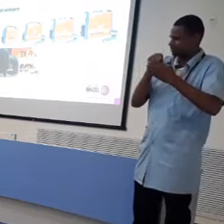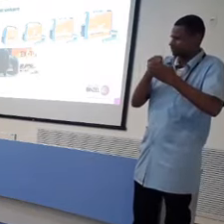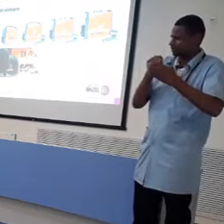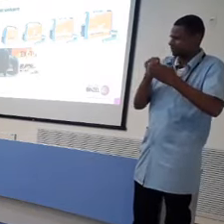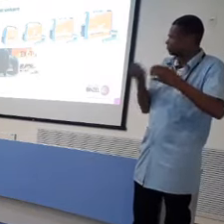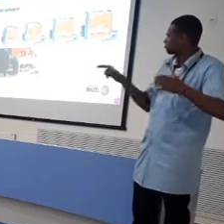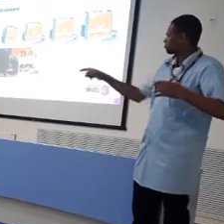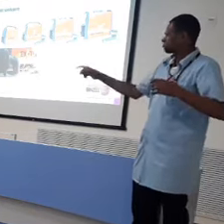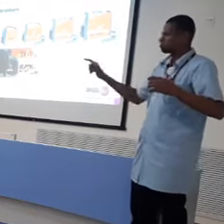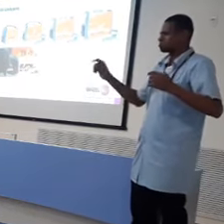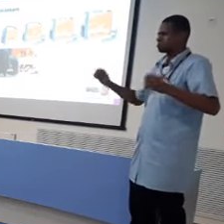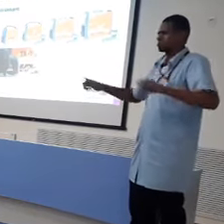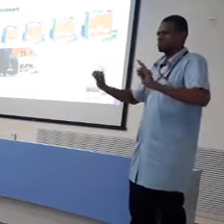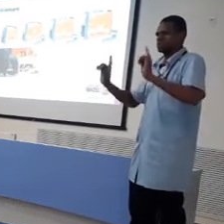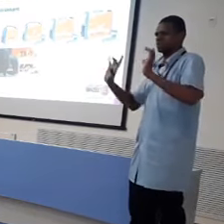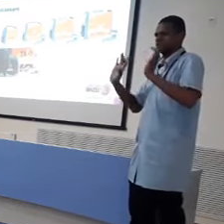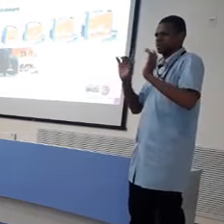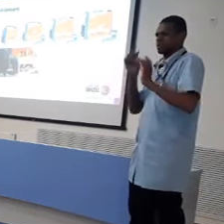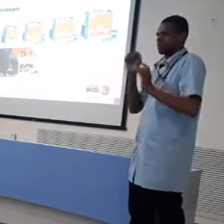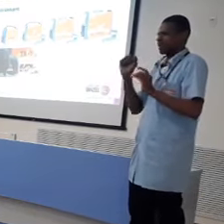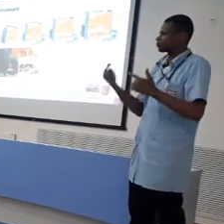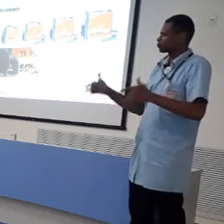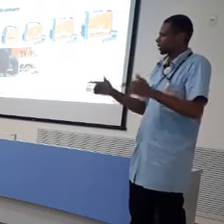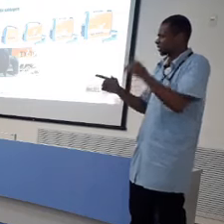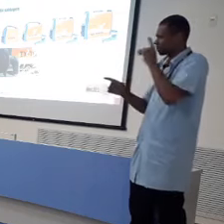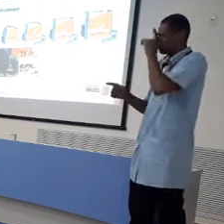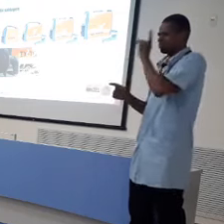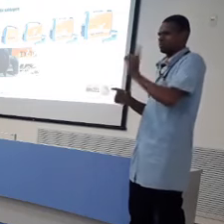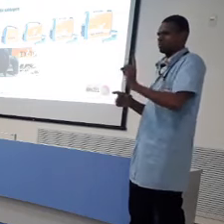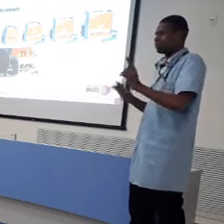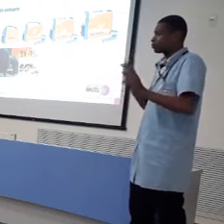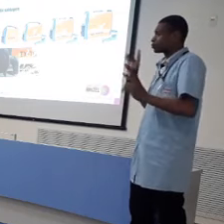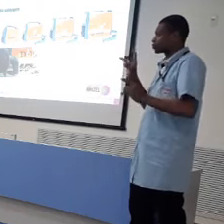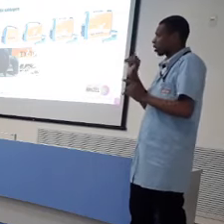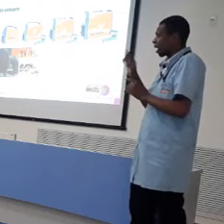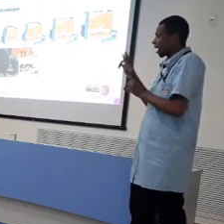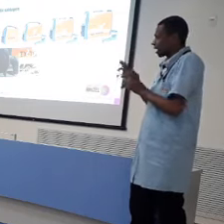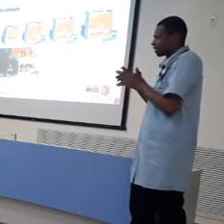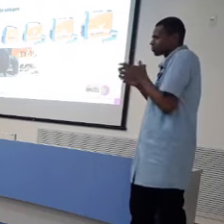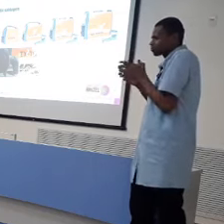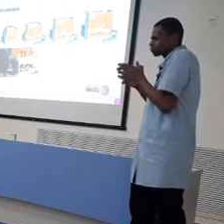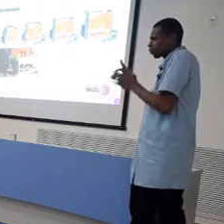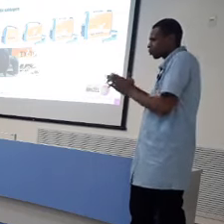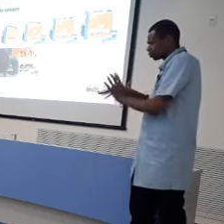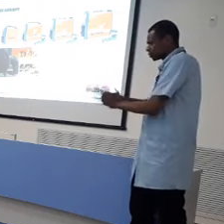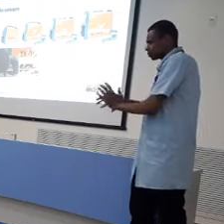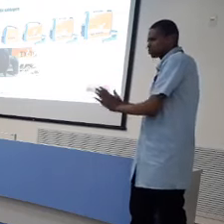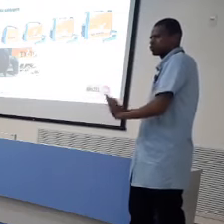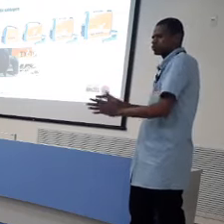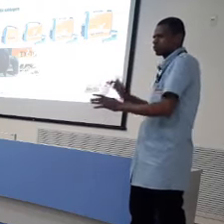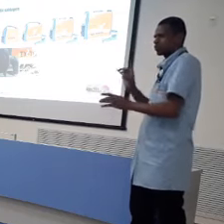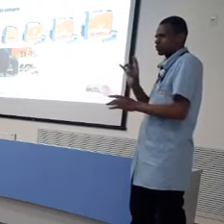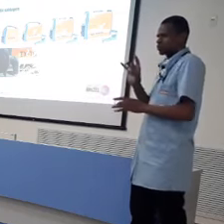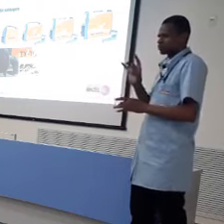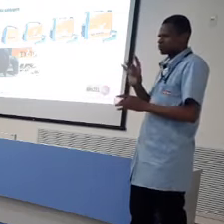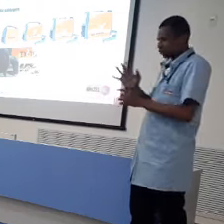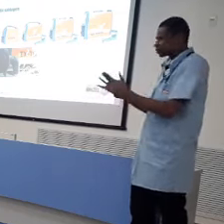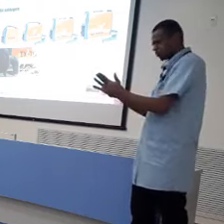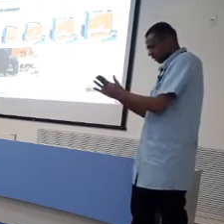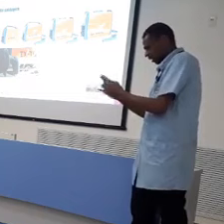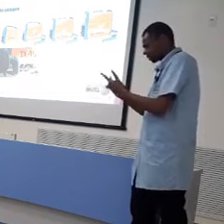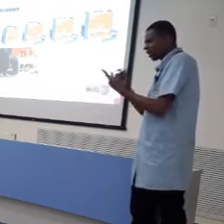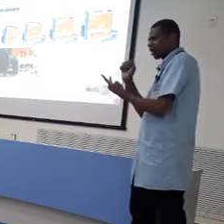tira o cara que opta por o corte plasma, ao invés do maçarico, ele elimina um risco que